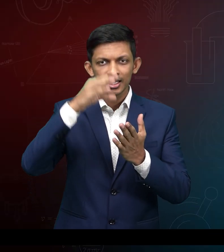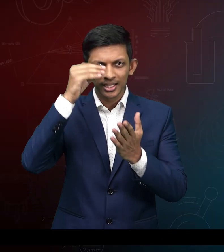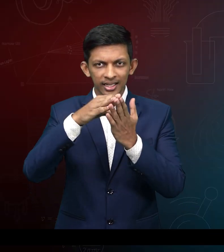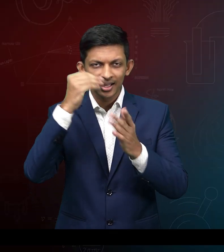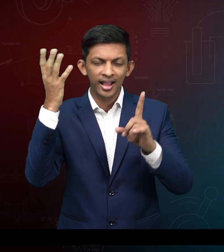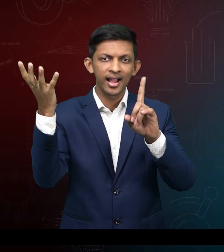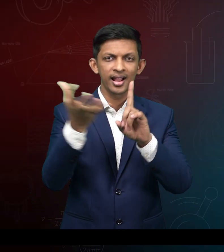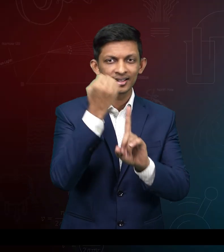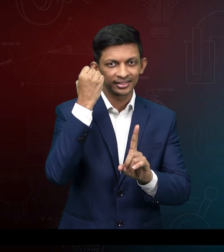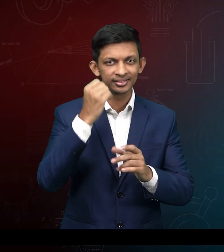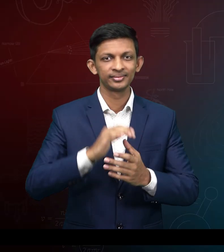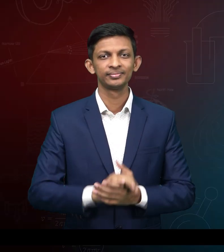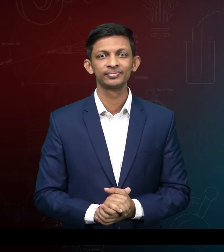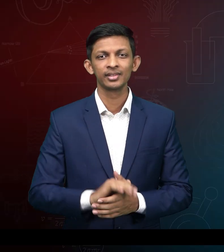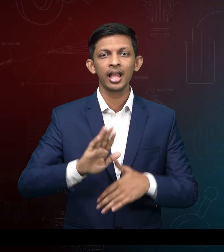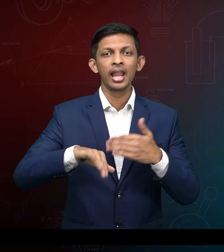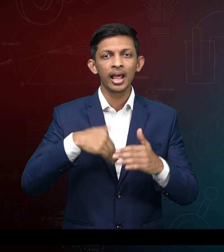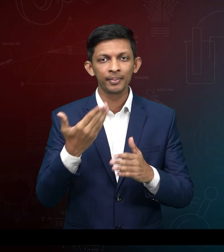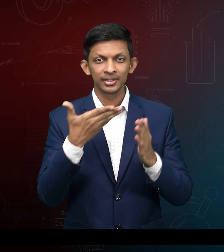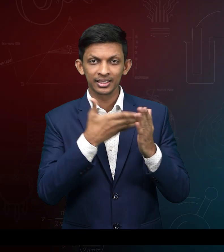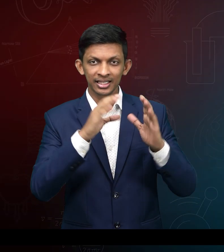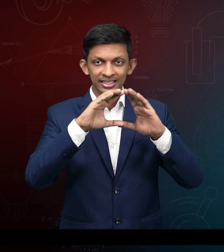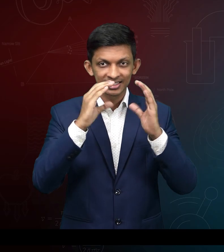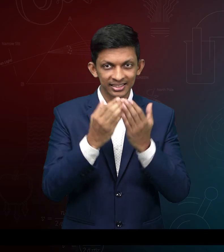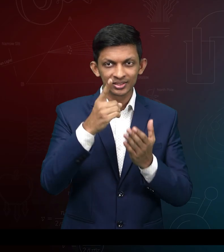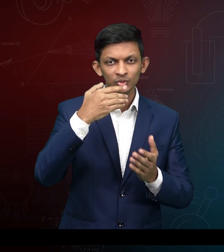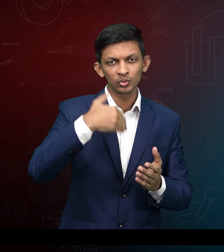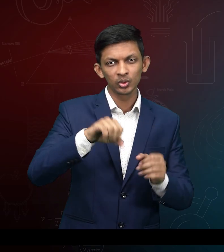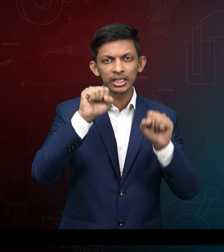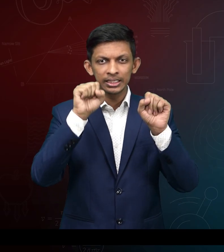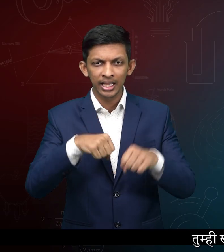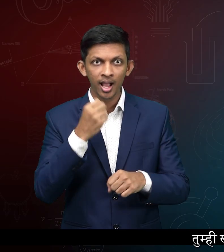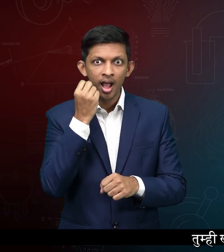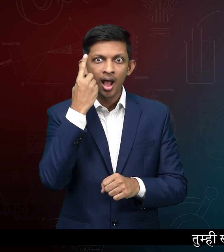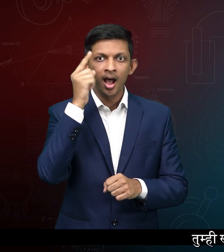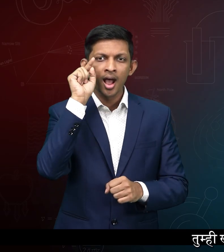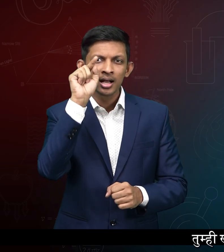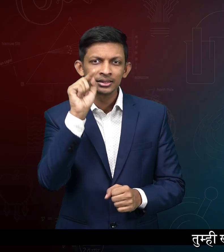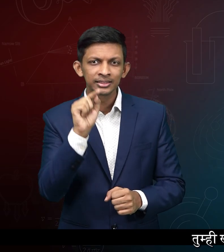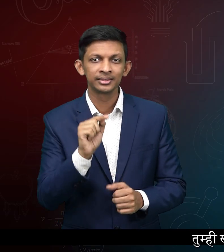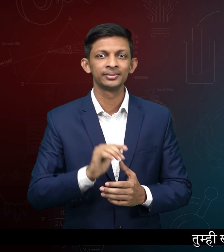शिकण्याचे निष्कर्ष. या सत्राच्या शेवटी तुम्ही खालील गोष्टी समजू शकाल: